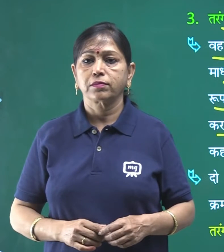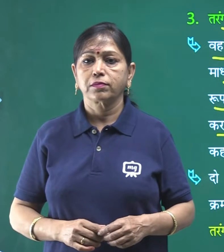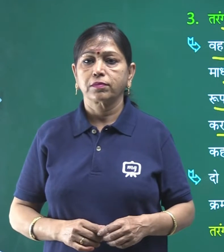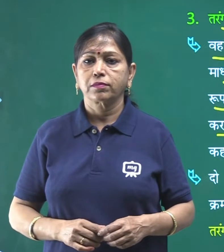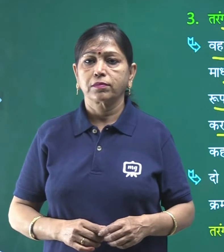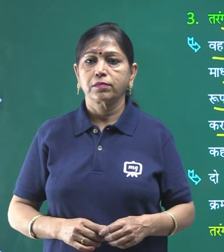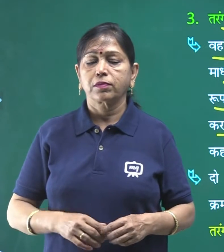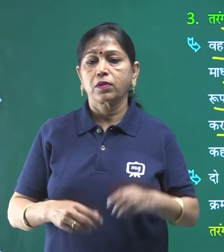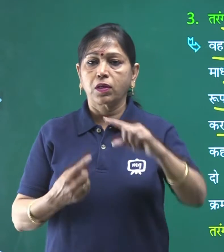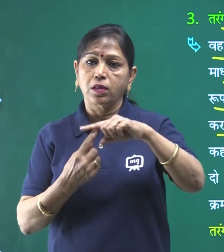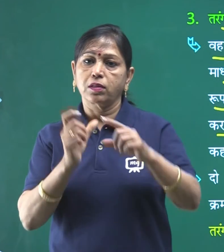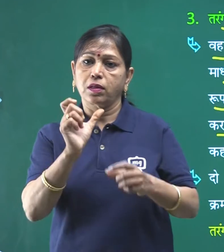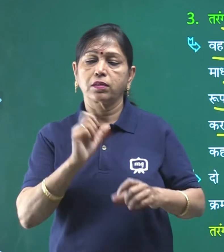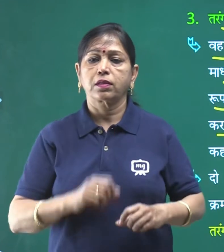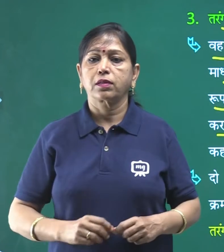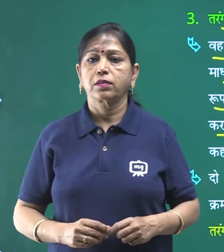तरंग दैर्घ्य